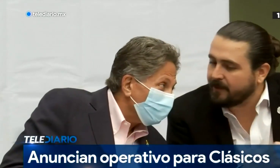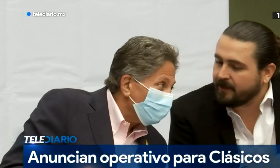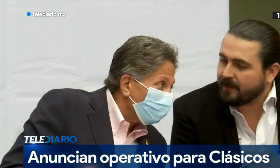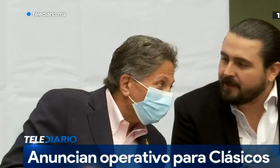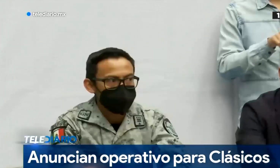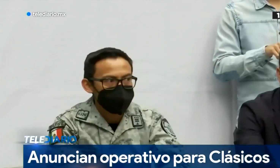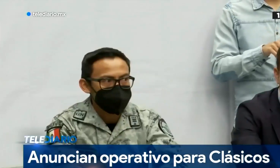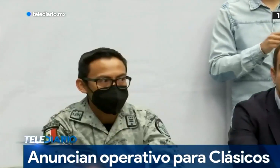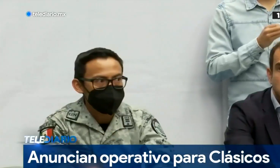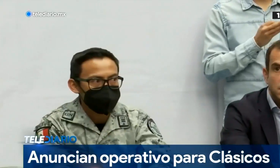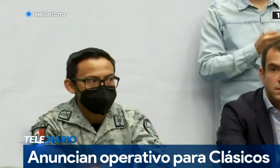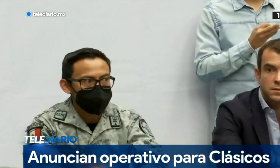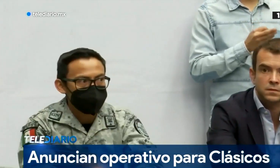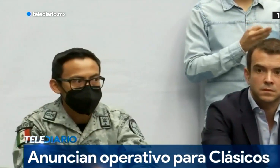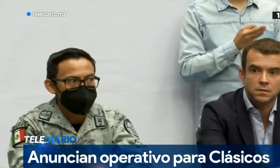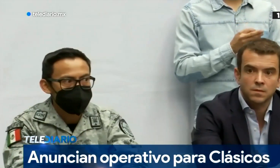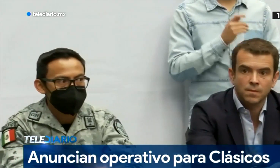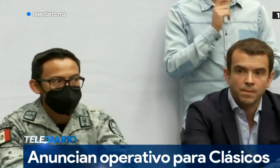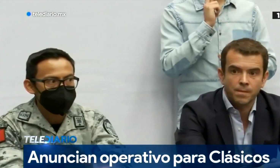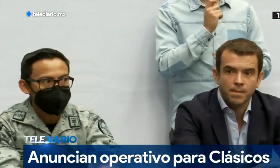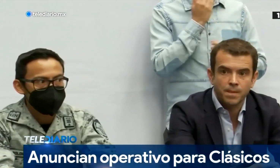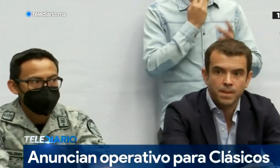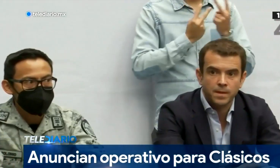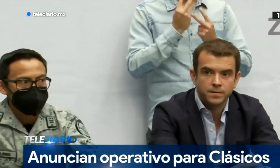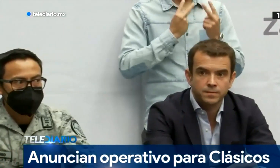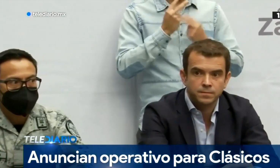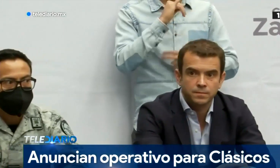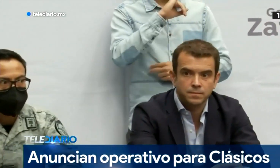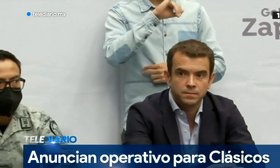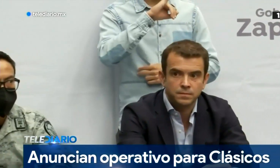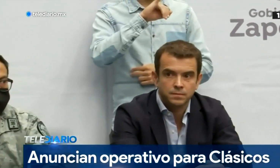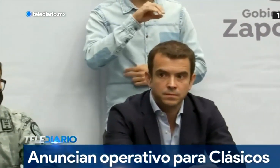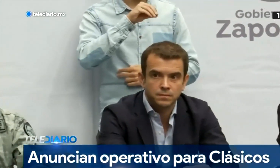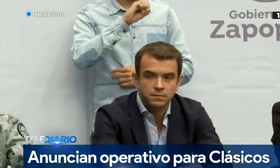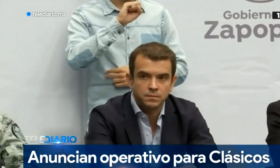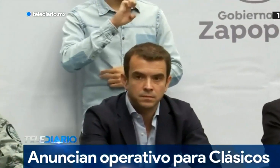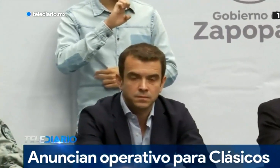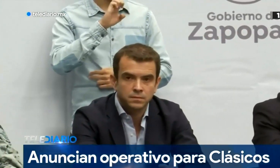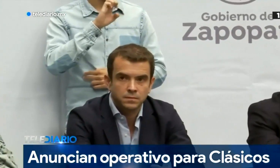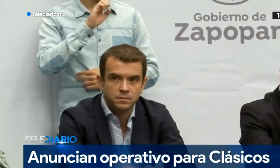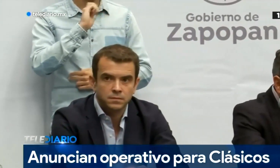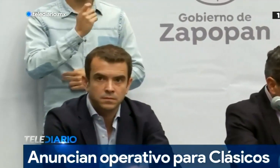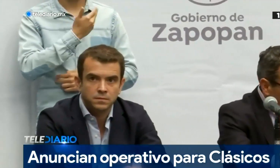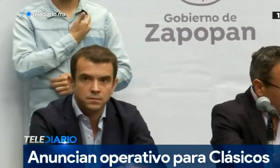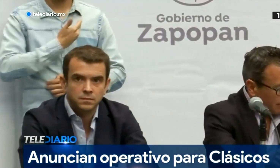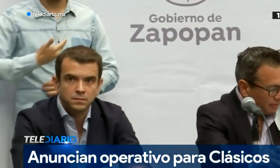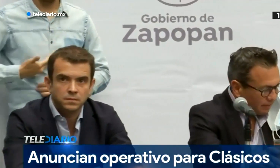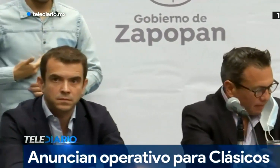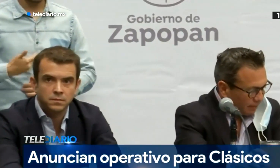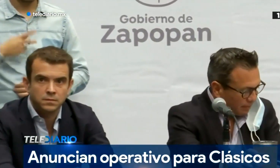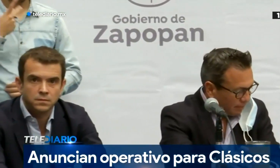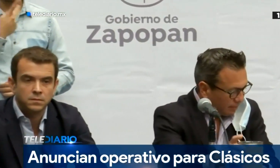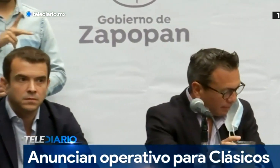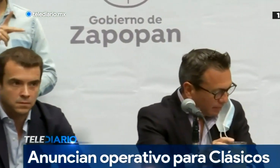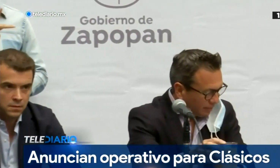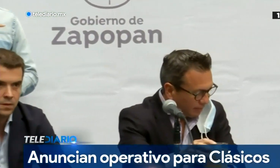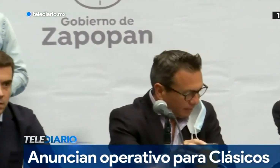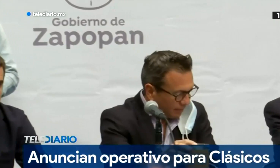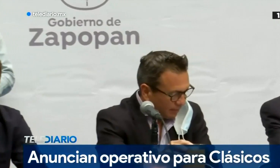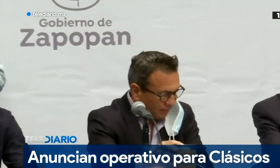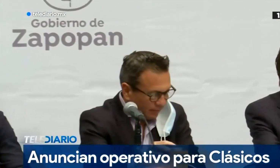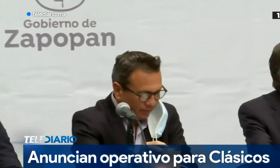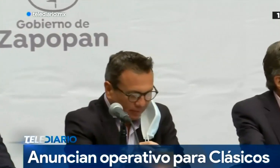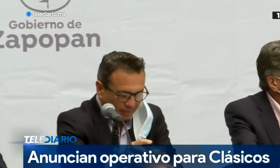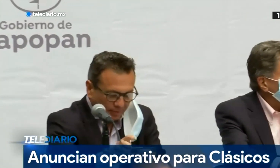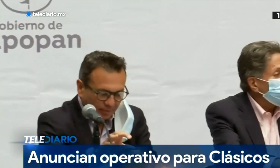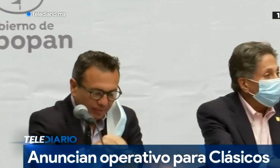Vergara, presidente de las Chivas, se reunió con Pablo Lemos, el presidente municipal de Guadalajara, y bueno, también con José Frangi de Zapopan, quienes definieron que para el